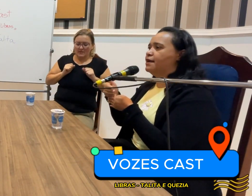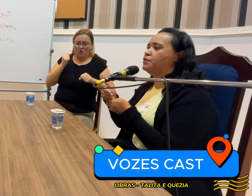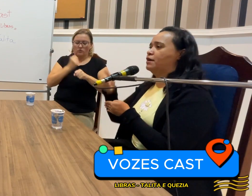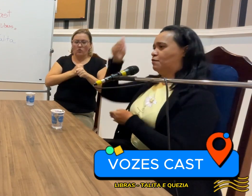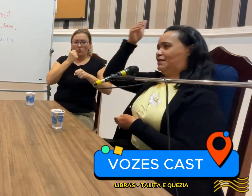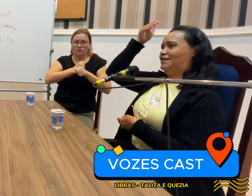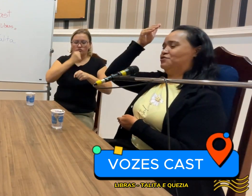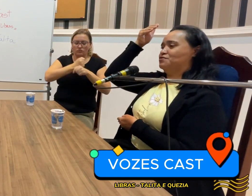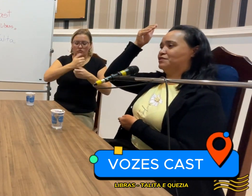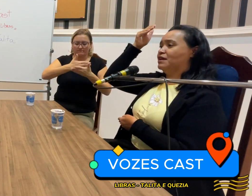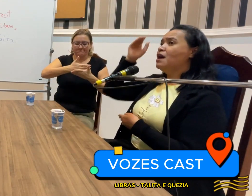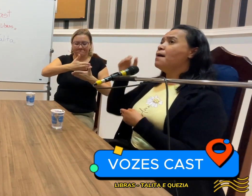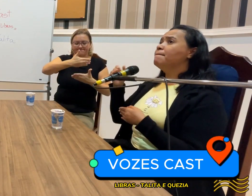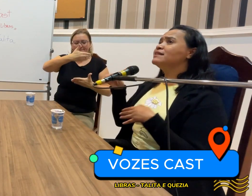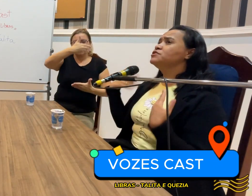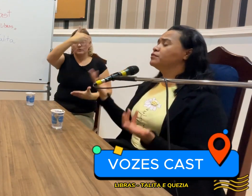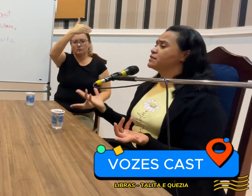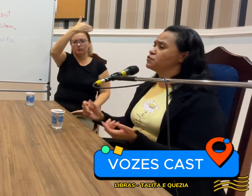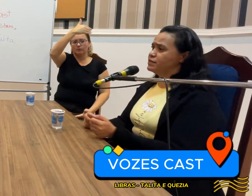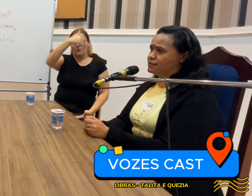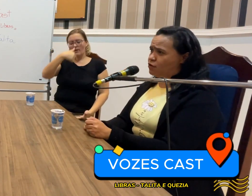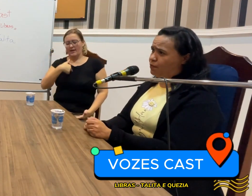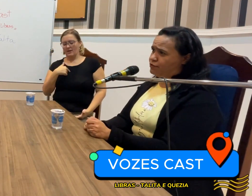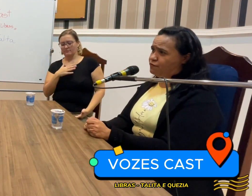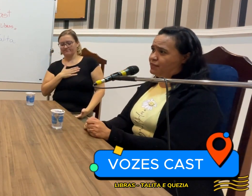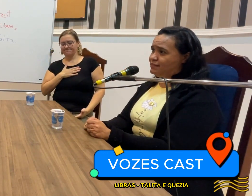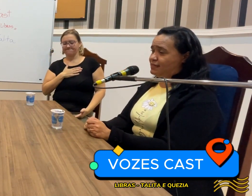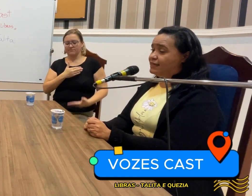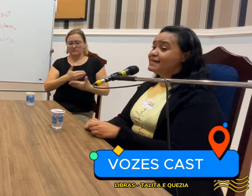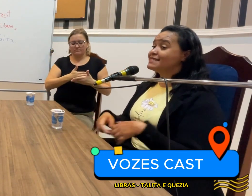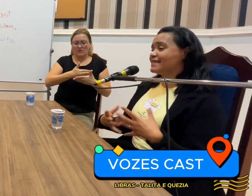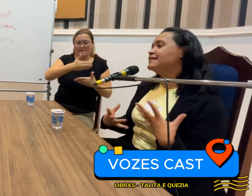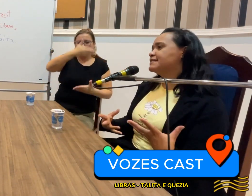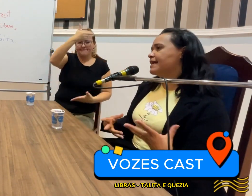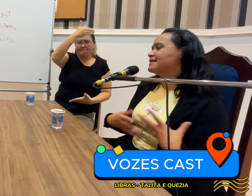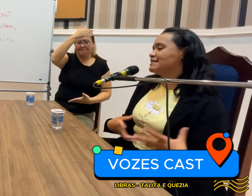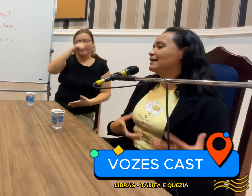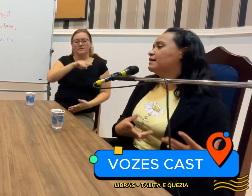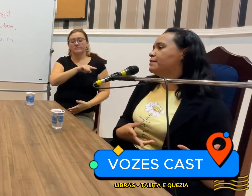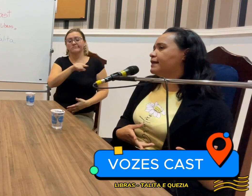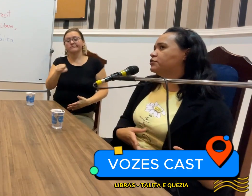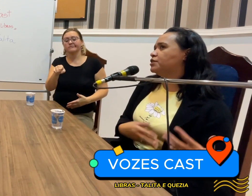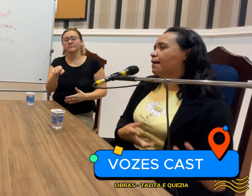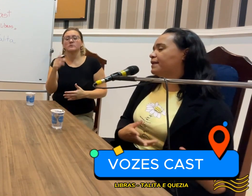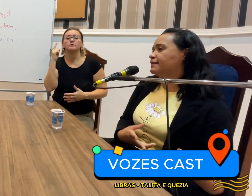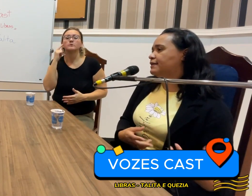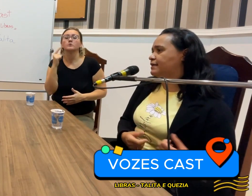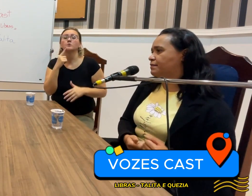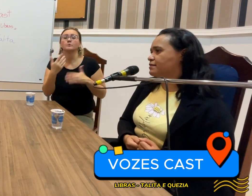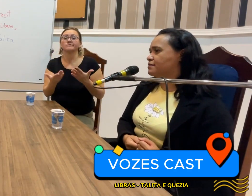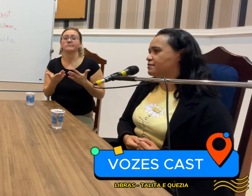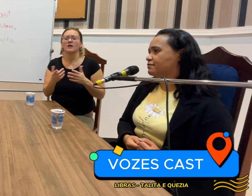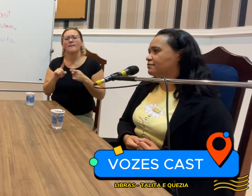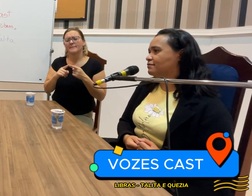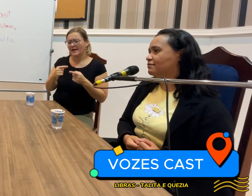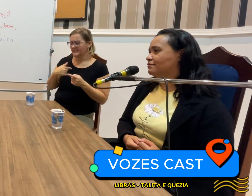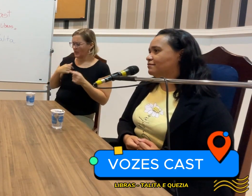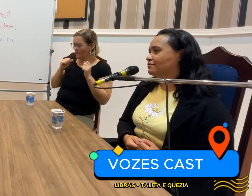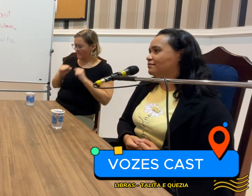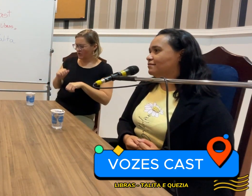entre eu e a comunidade surda. Mas e outras coisas que eu posso fazer sem ser exatamente aprender